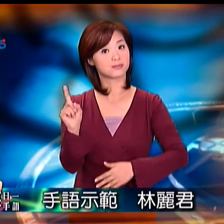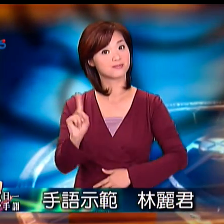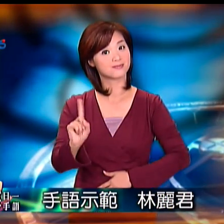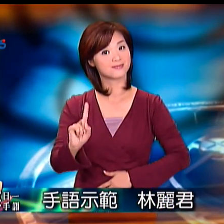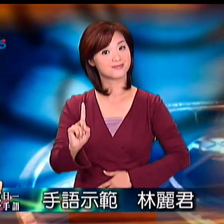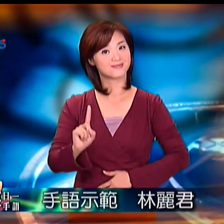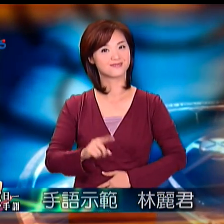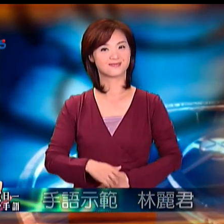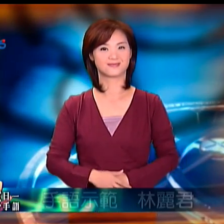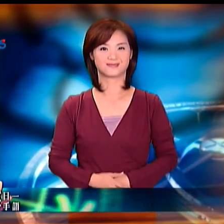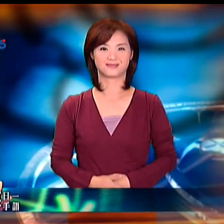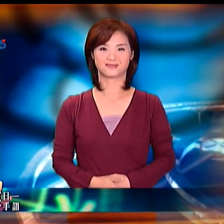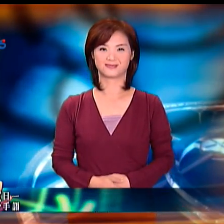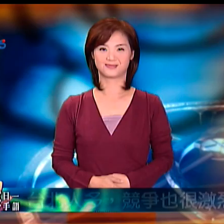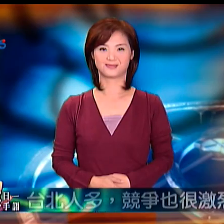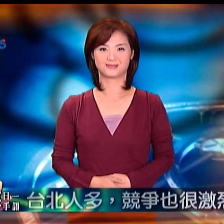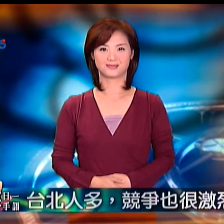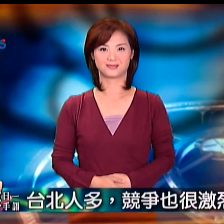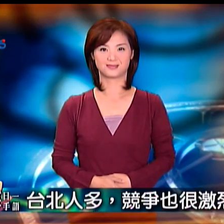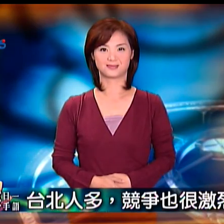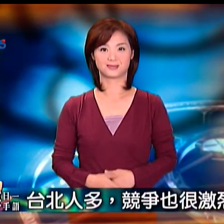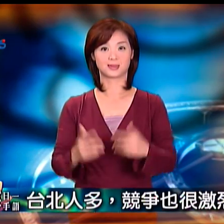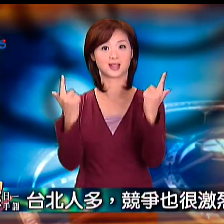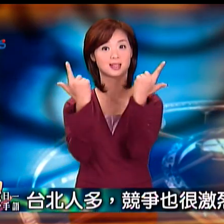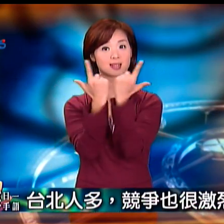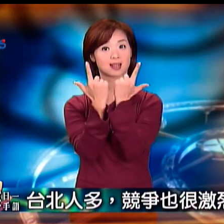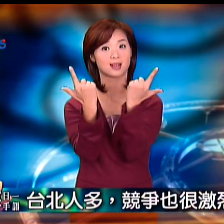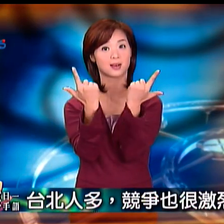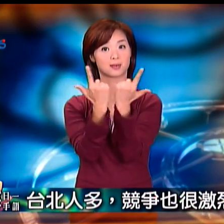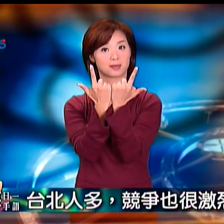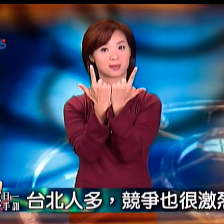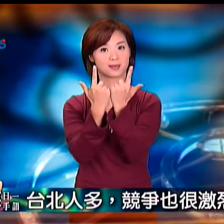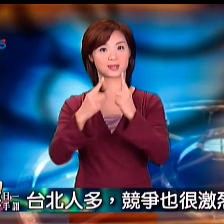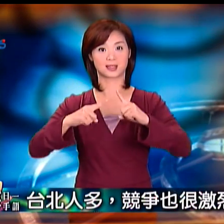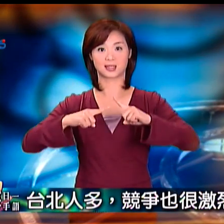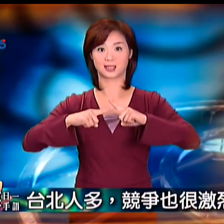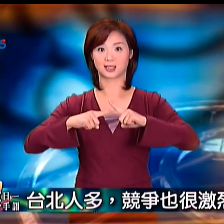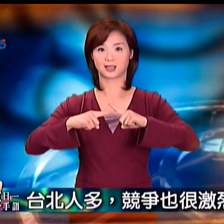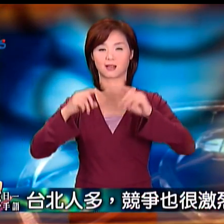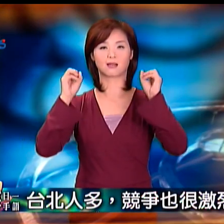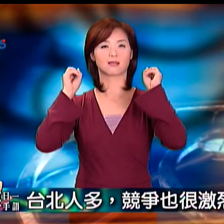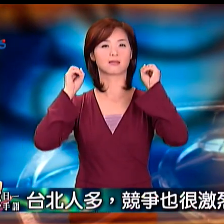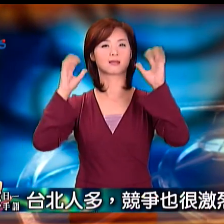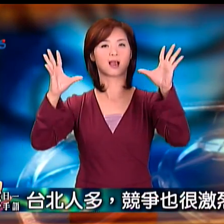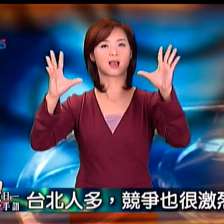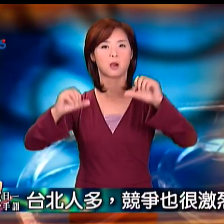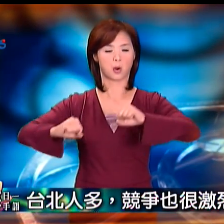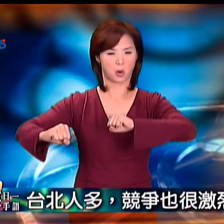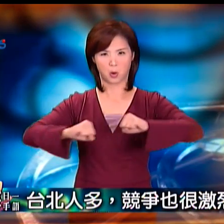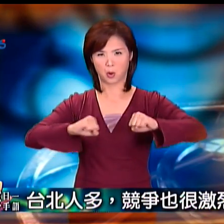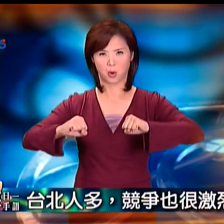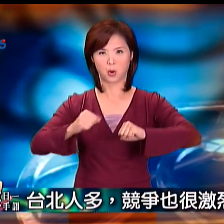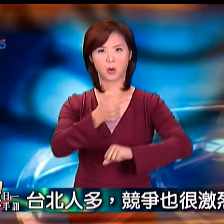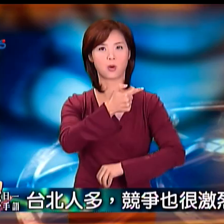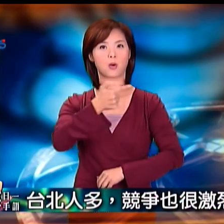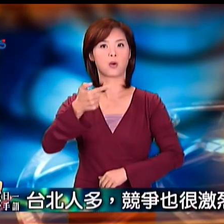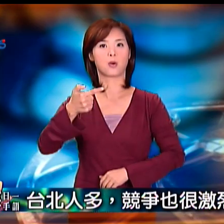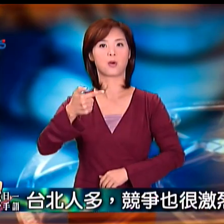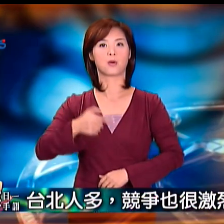语。台北人多，竞争也很激烈。手语的